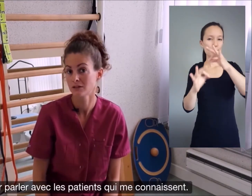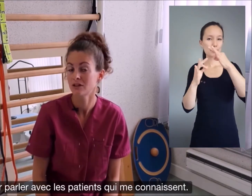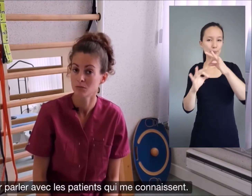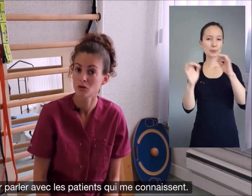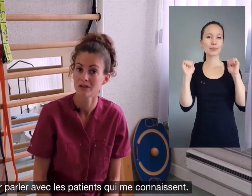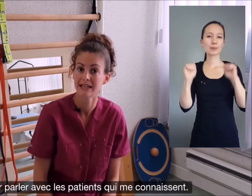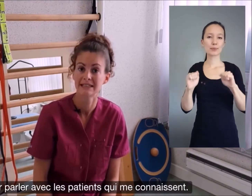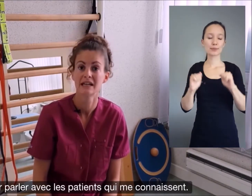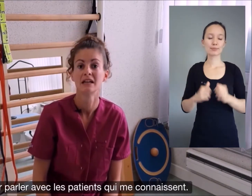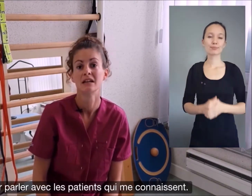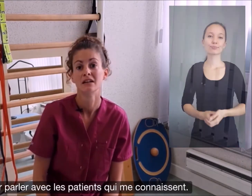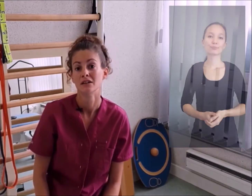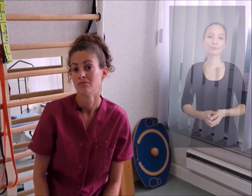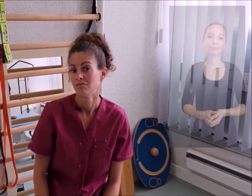patients qui me connaissent.